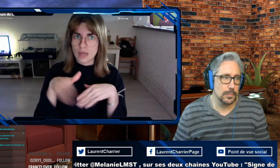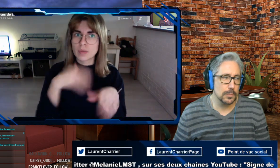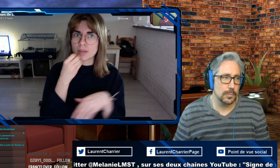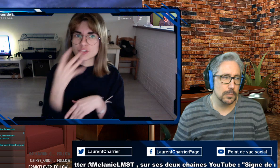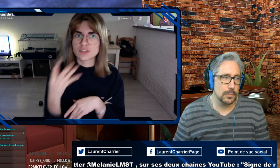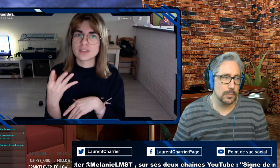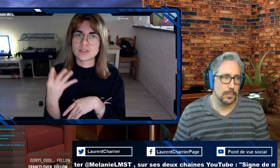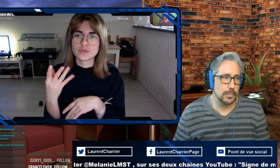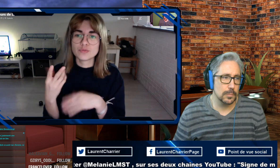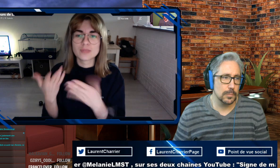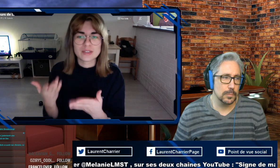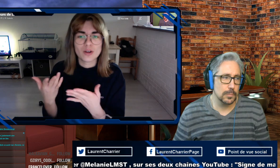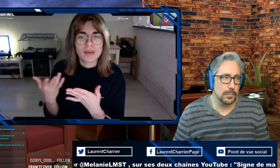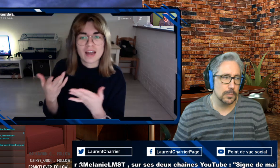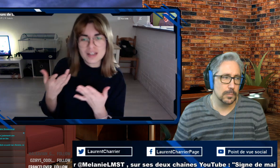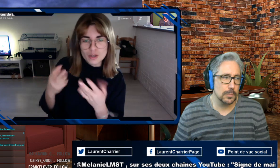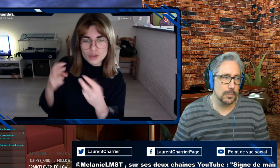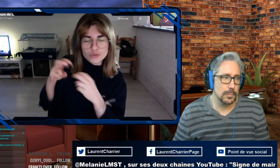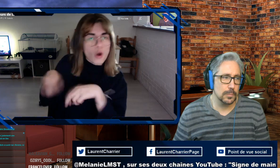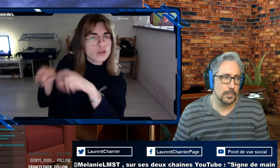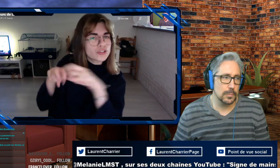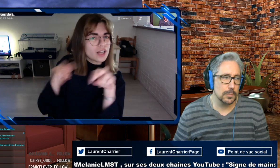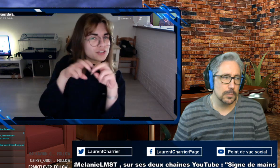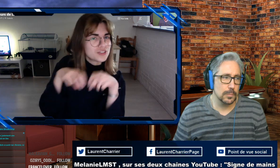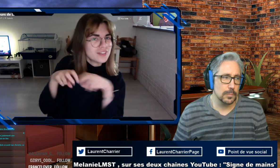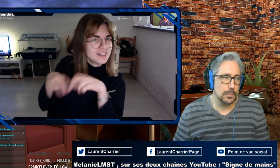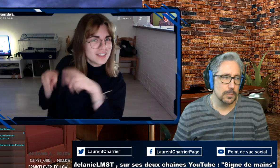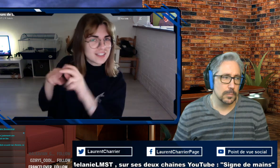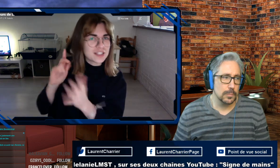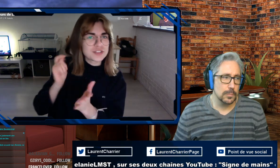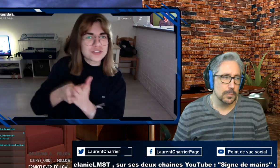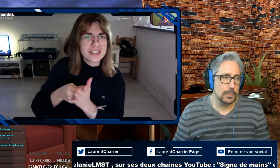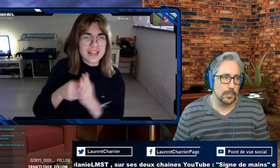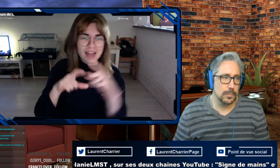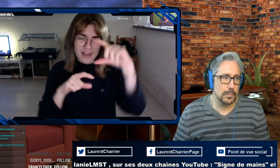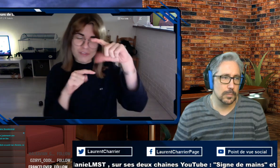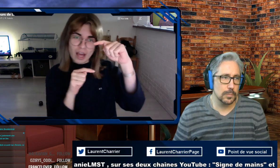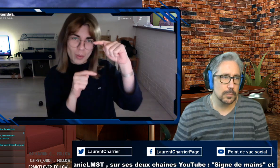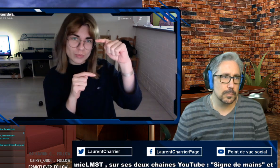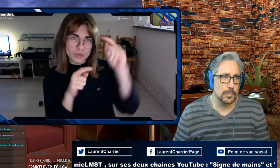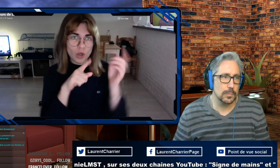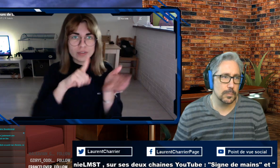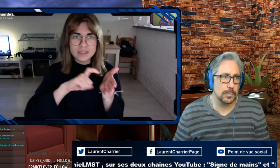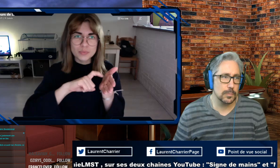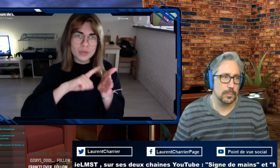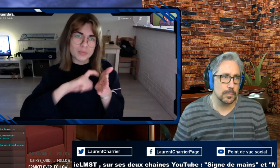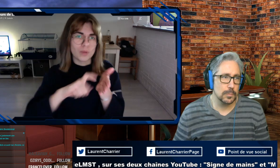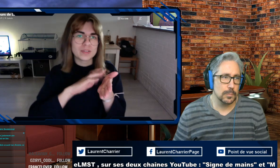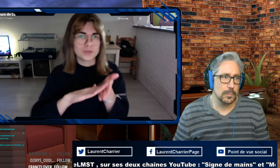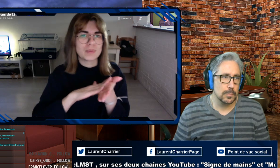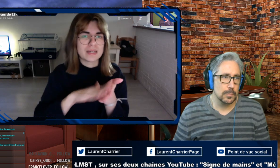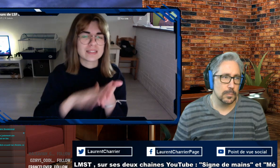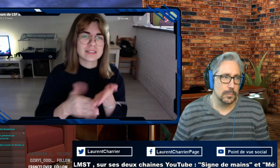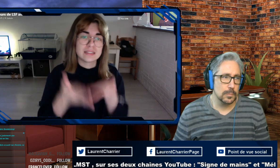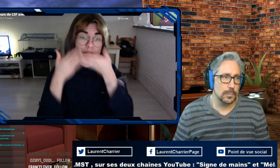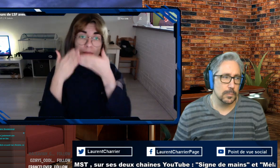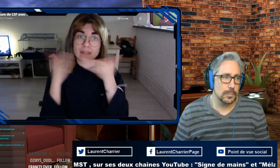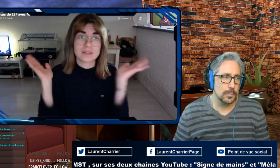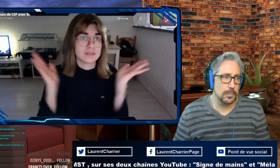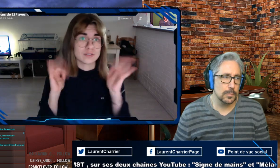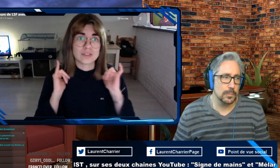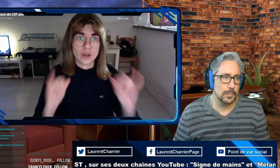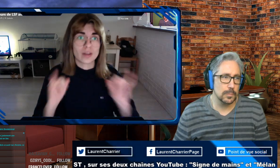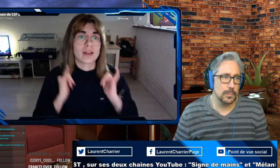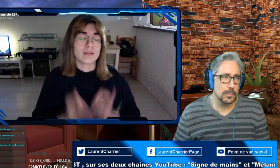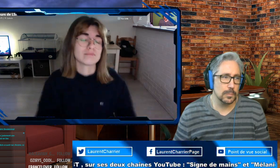et ça a bien marché. Du coup, maintenant, ben, je suis en recherche d'acheter un flacon de petit bruit pour mettre sur le masque et le